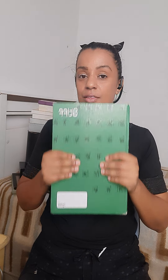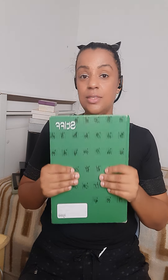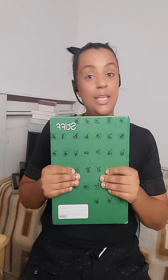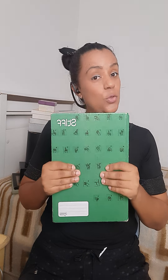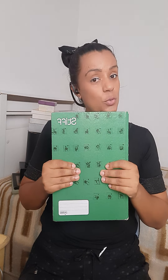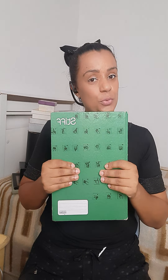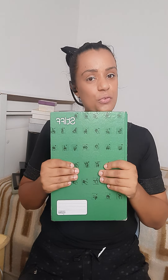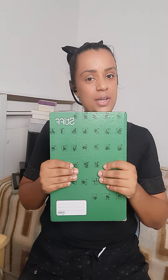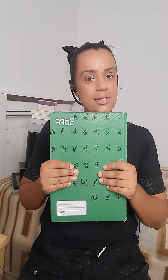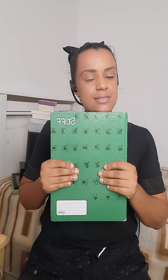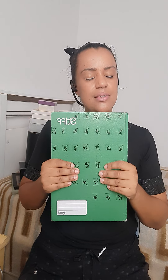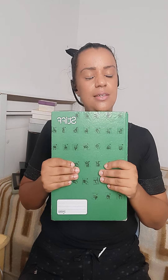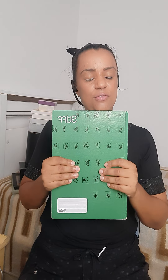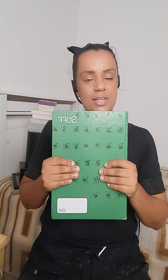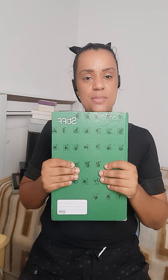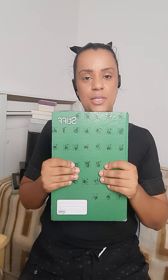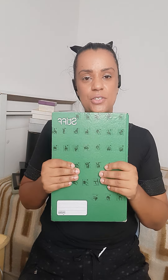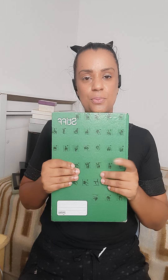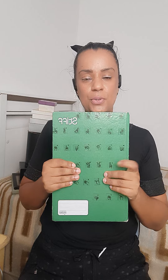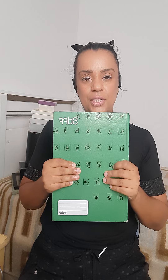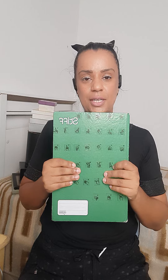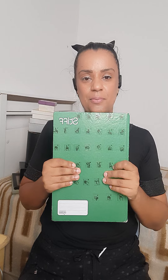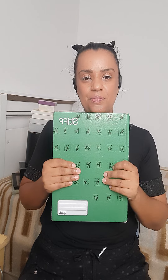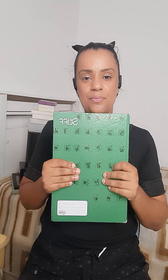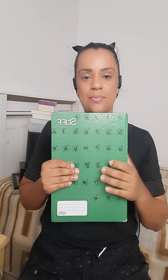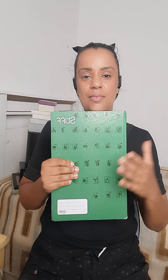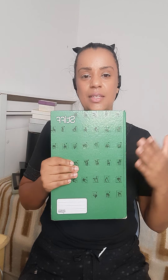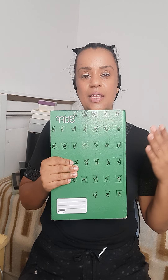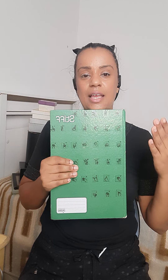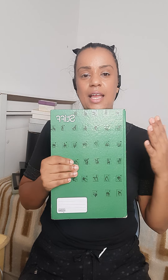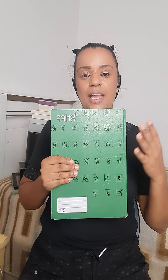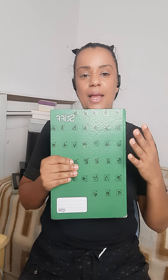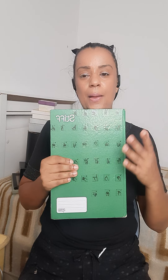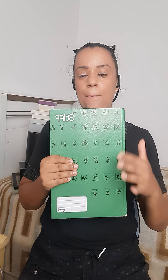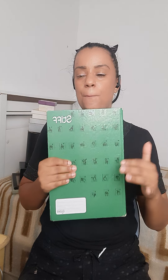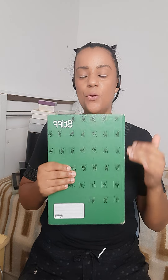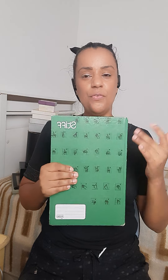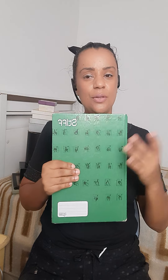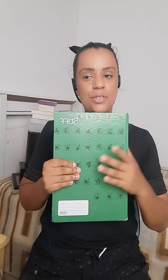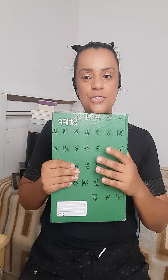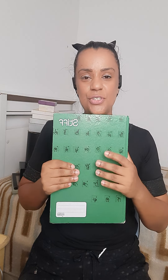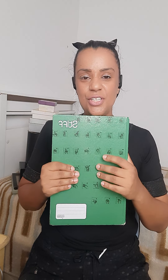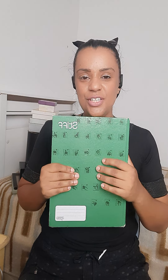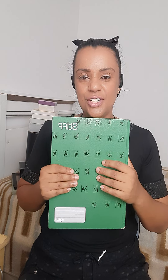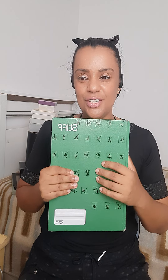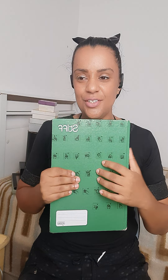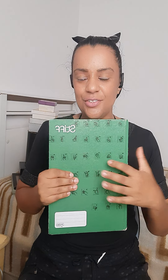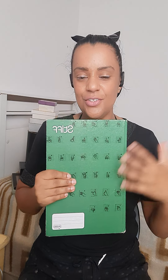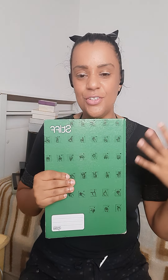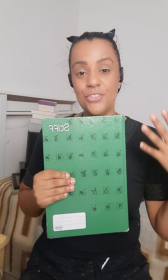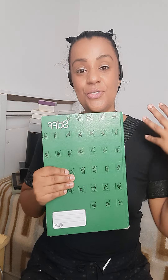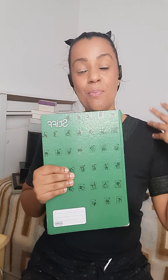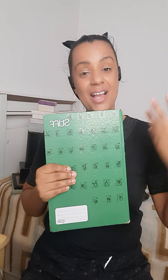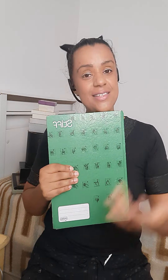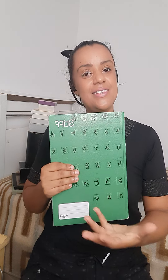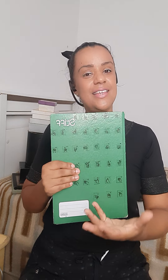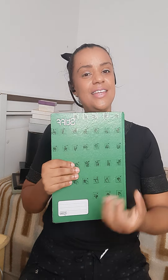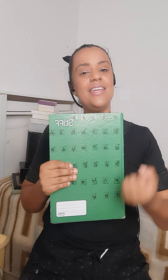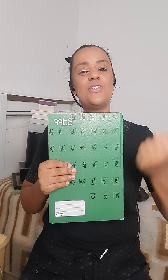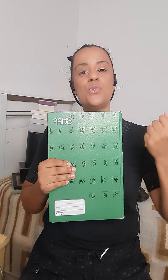nem todo mundo faz, infelizmente. Por quê? Por falta de mais interesse ou